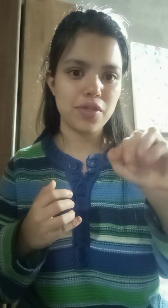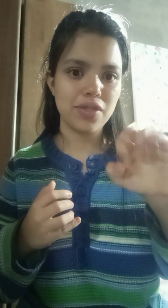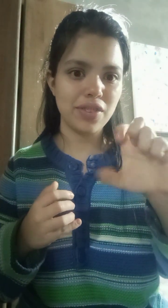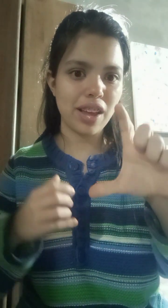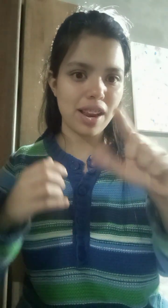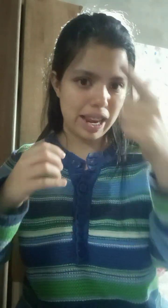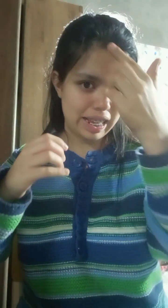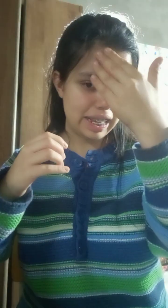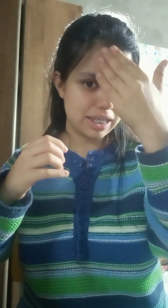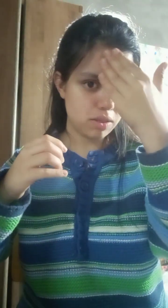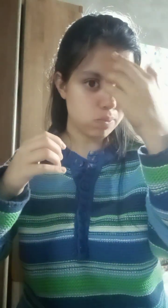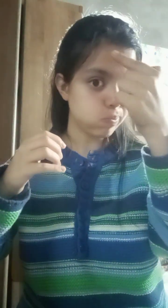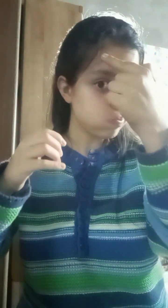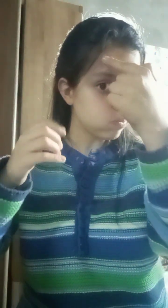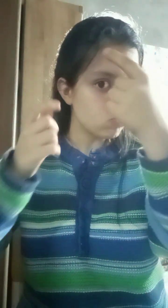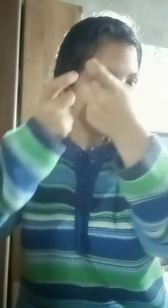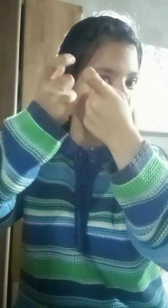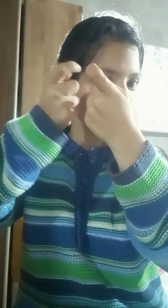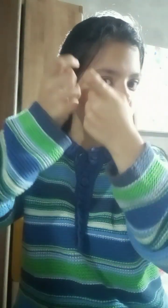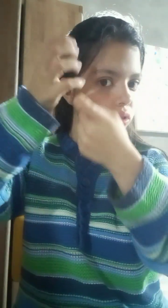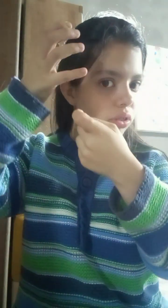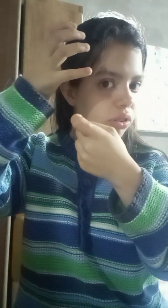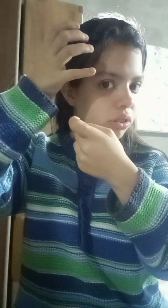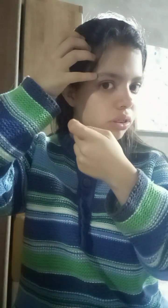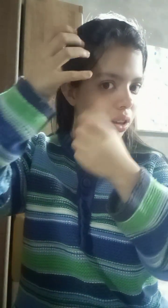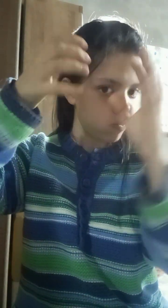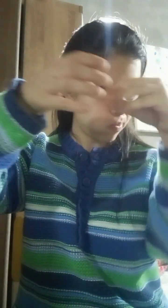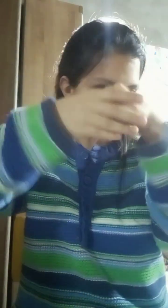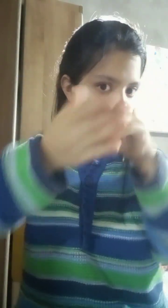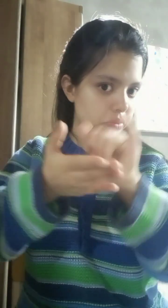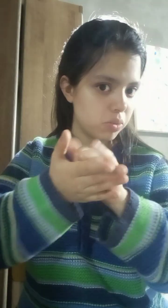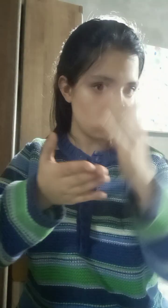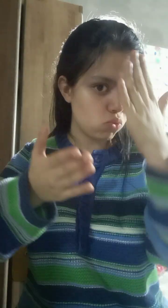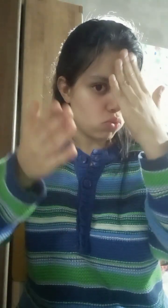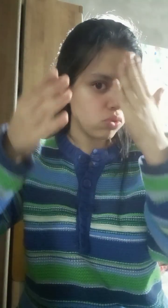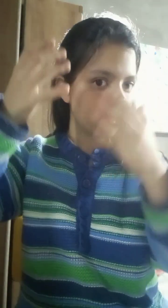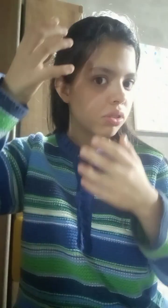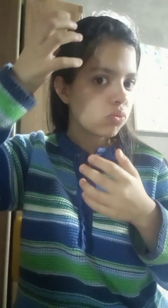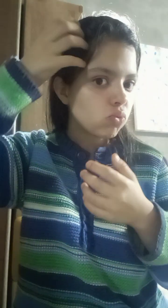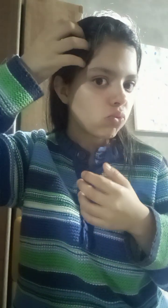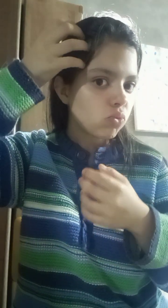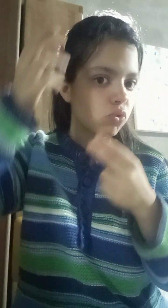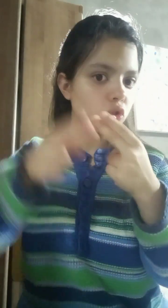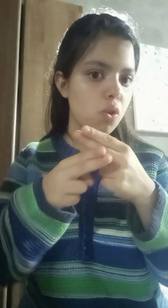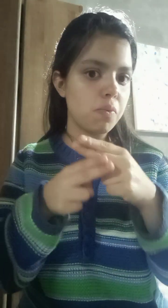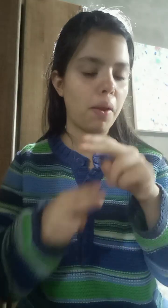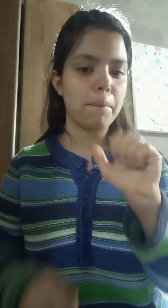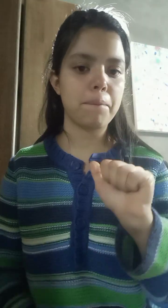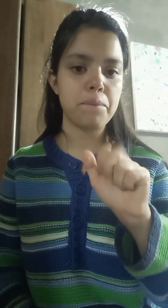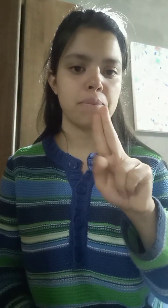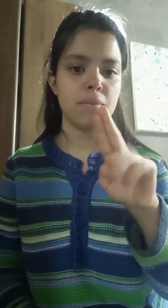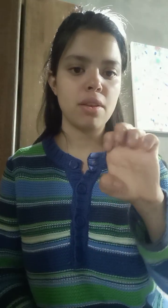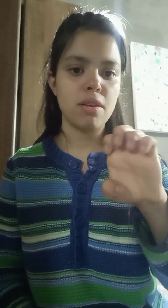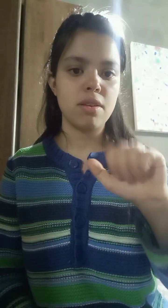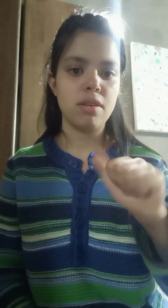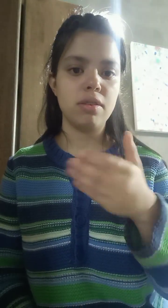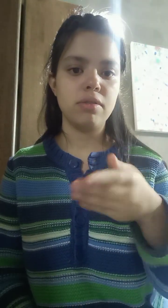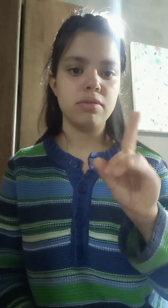es una de las regiones que estuvo involucrada en el procesamiento de la lengua de señas en